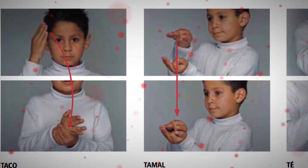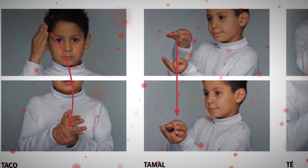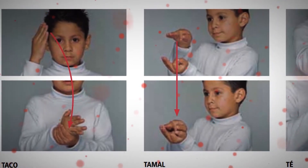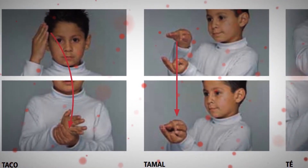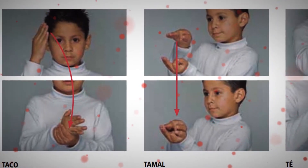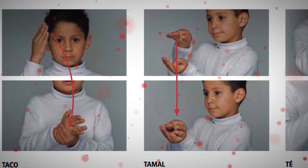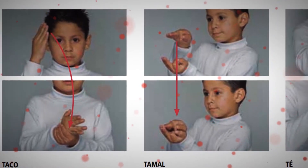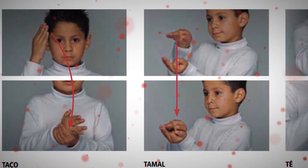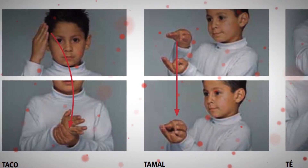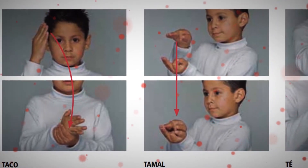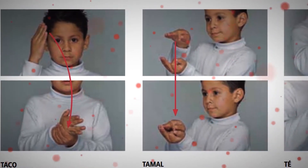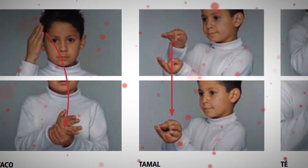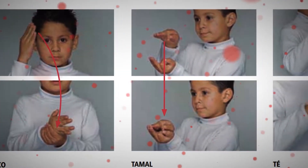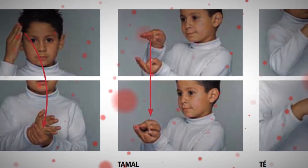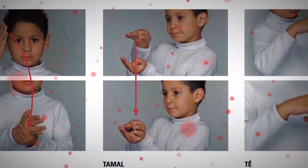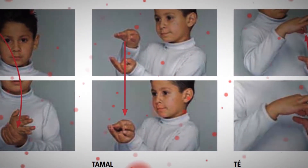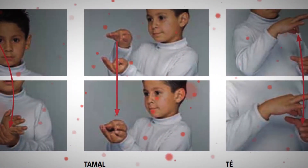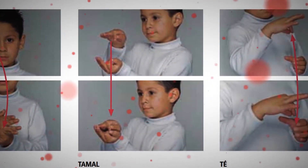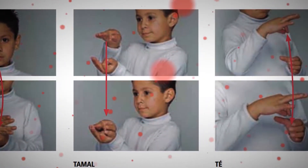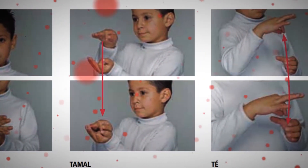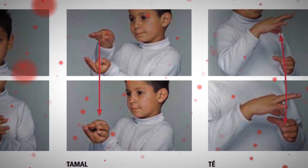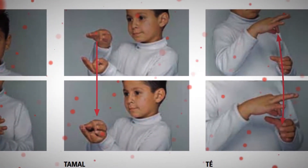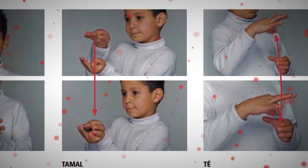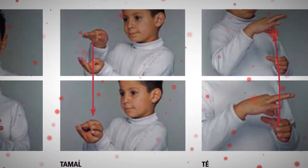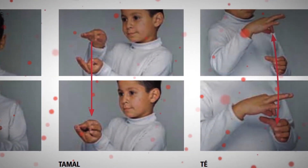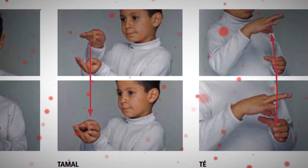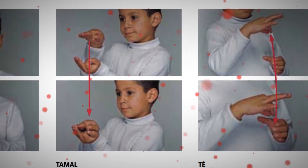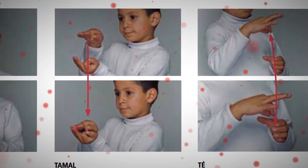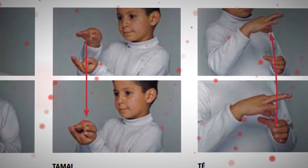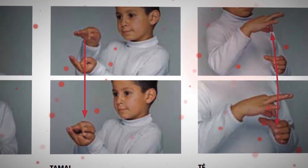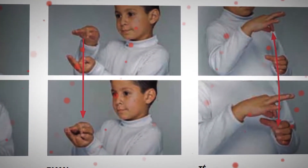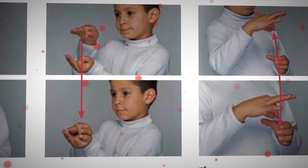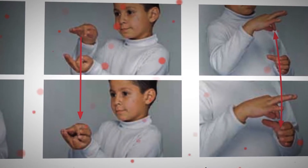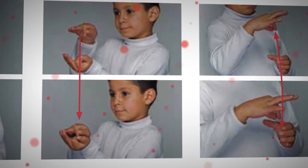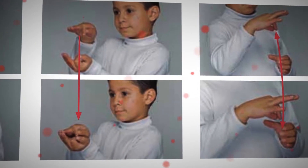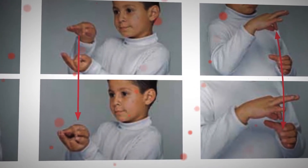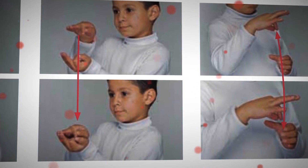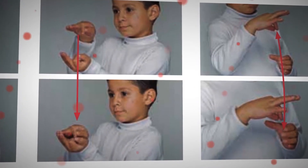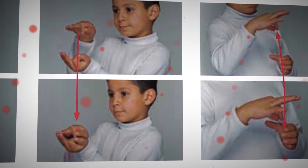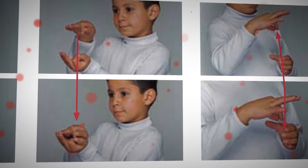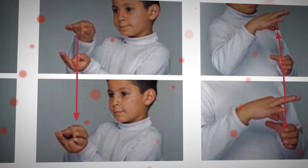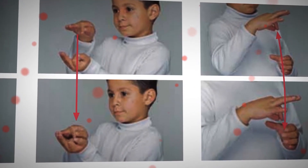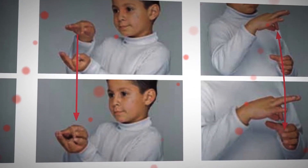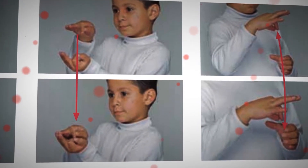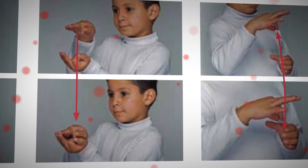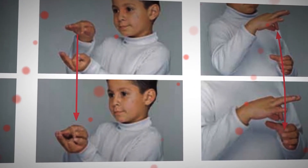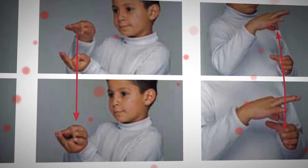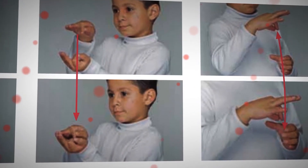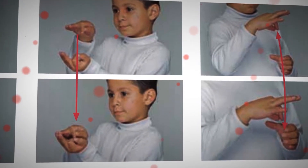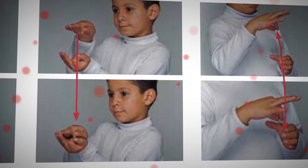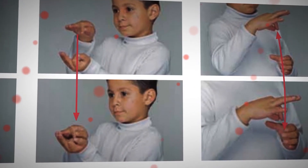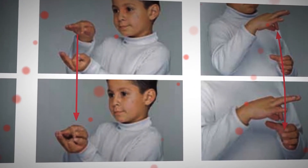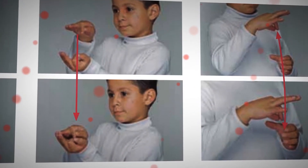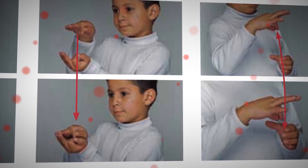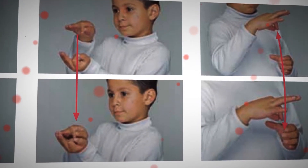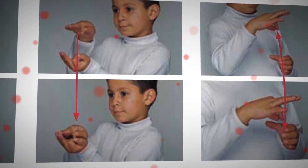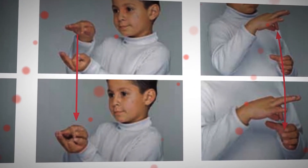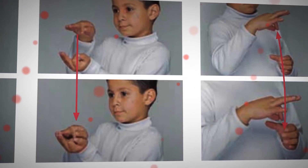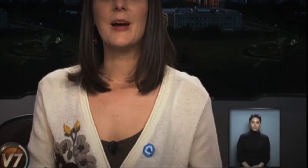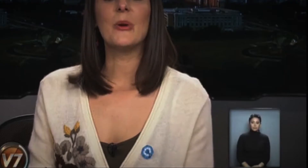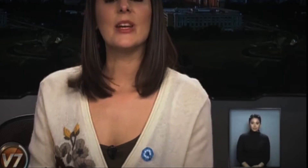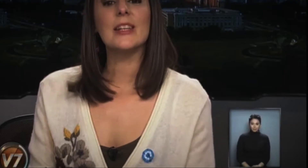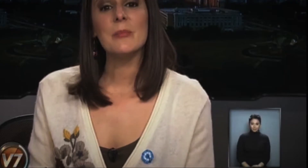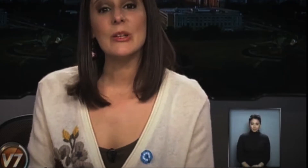lengua de señas, la cual se vale de formas manuales, faciales y corporales de comunicación para sustituir los